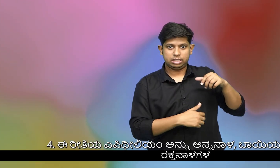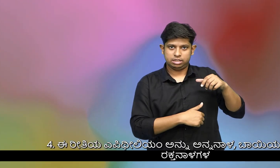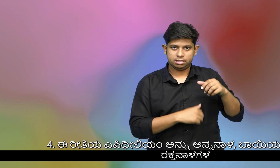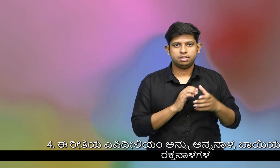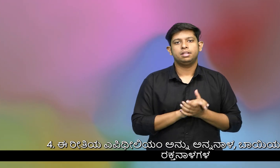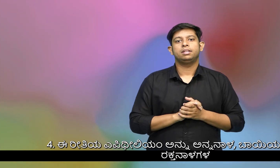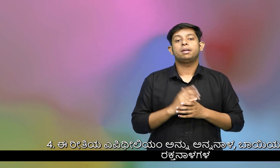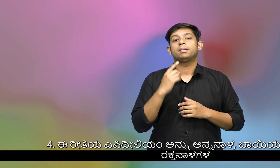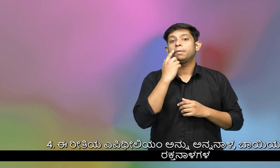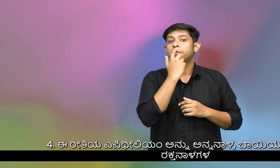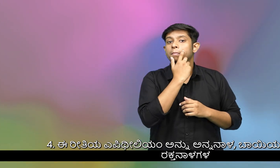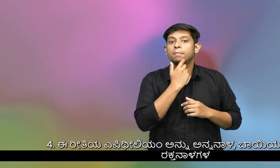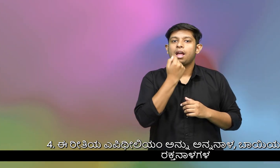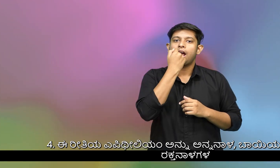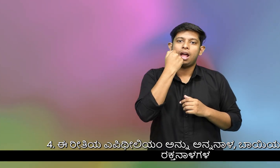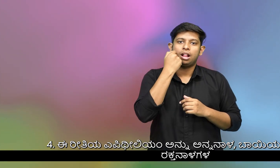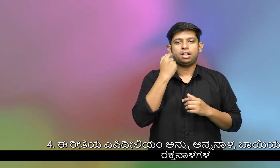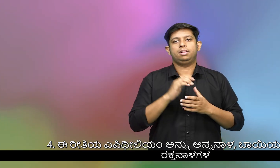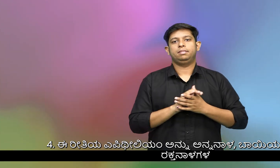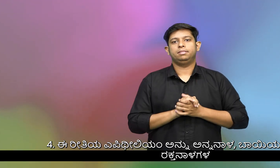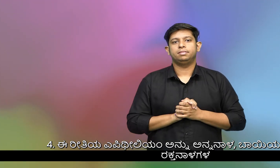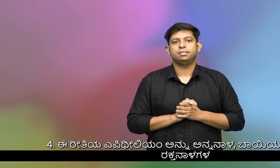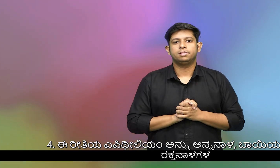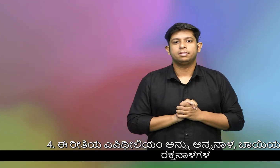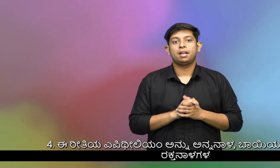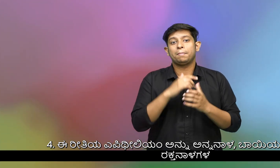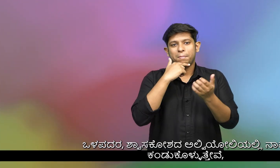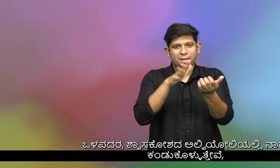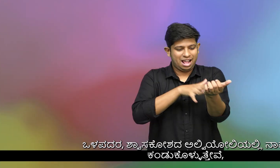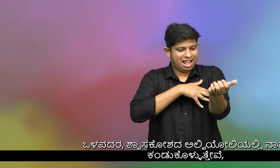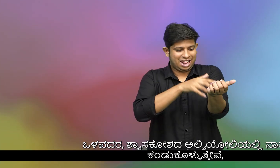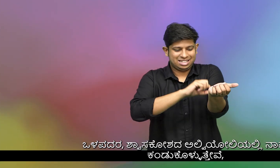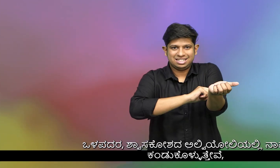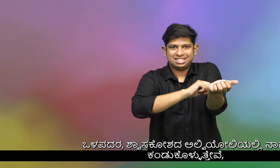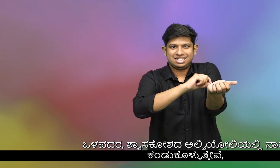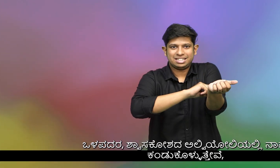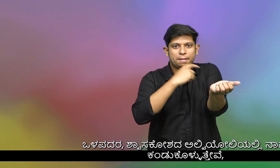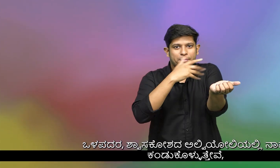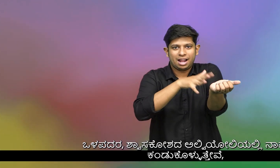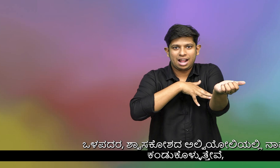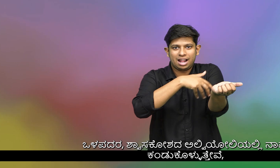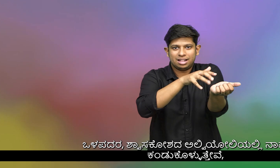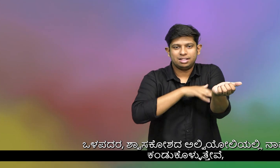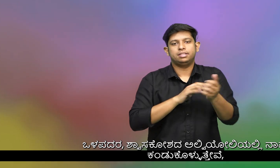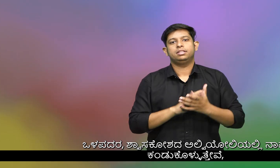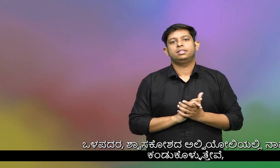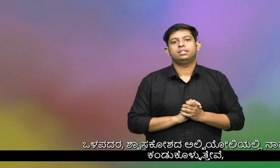ಅನ್ನು ಅನ್ನನಾಳ, ಬಾಯಿಯ ಒಳಪದರ, ರಕ್ತನಾಳಗಳ ಒಳಪದರ, ಶ್ವಾಸಕೋಶದ ಆಲ್ವಿಯೋಲಿಯಲ್ಲಿ